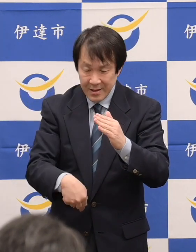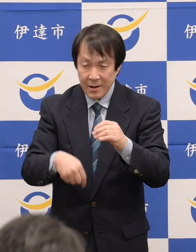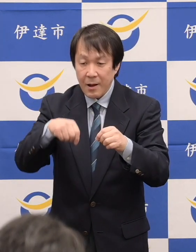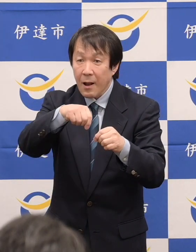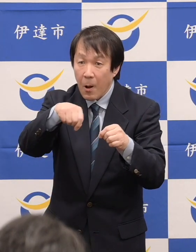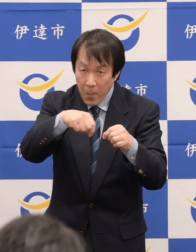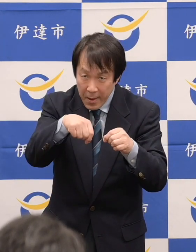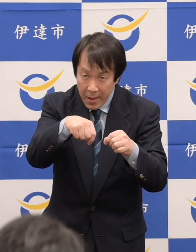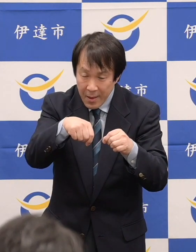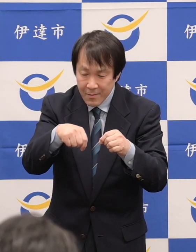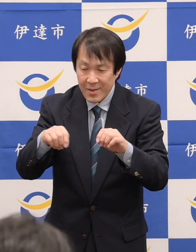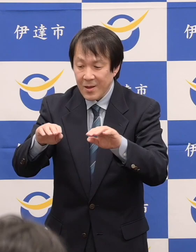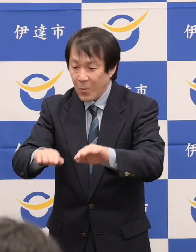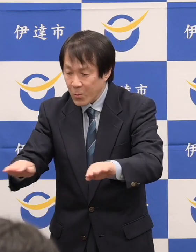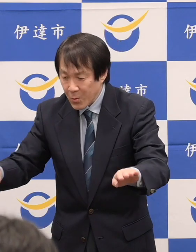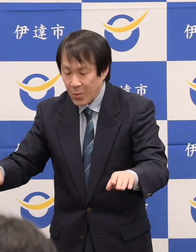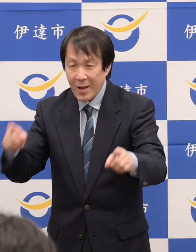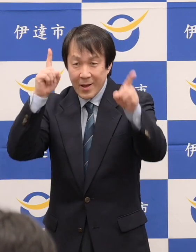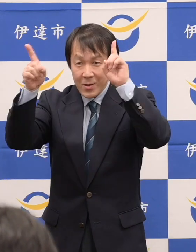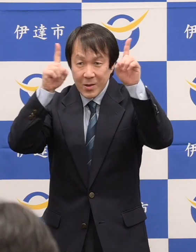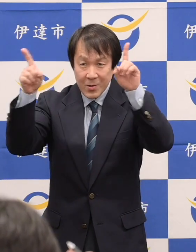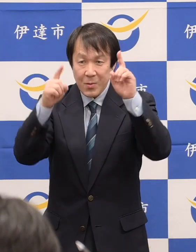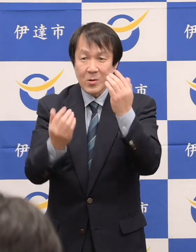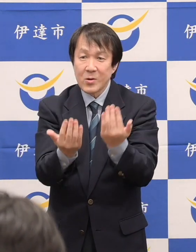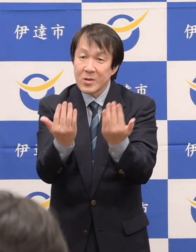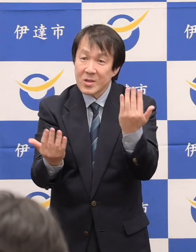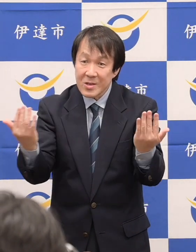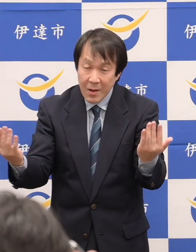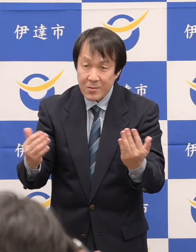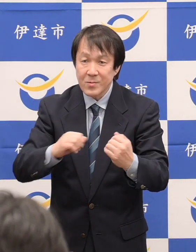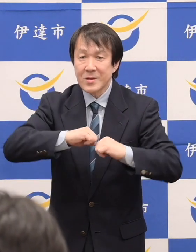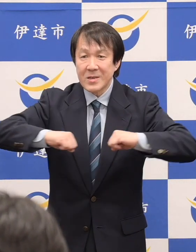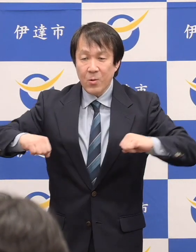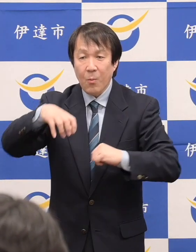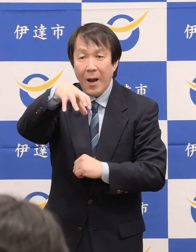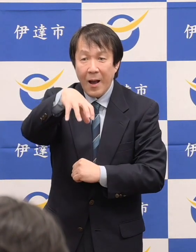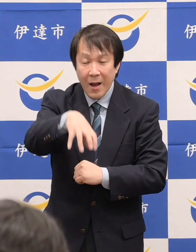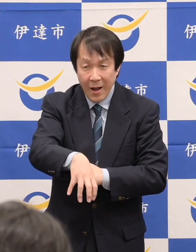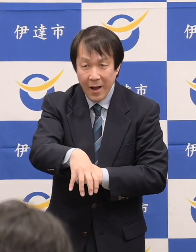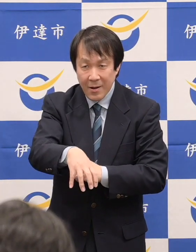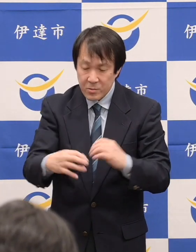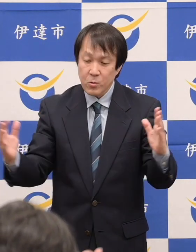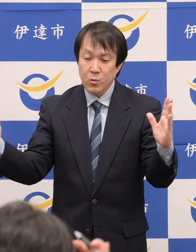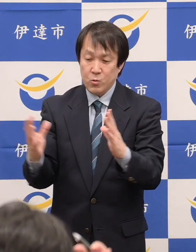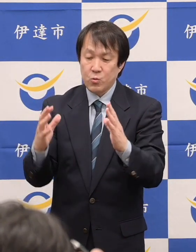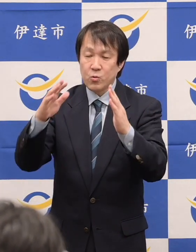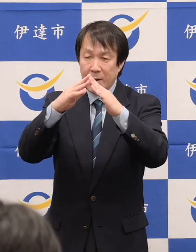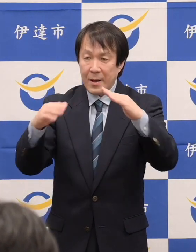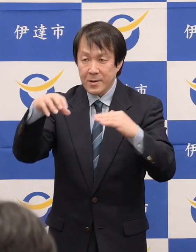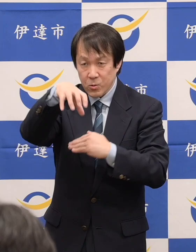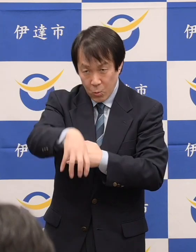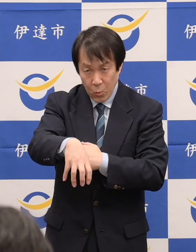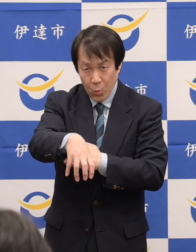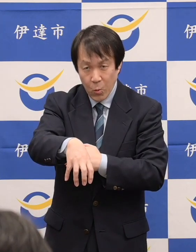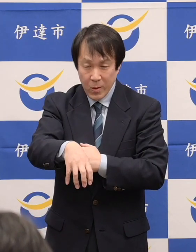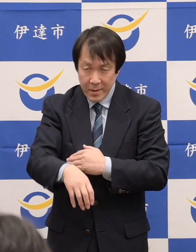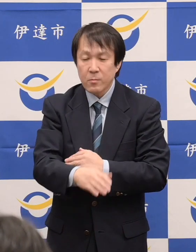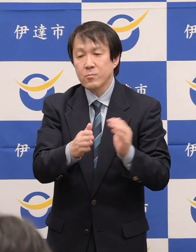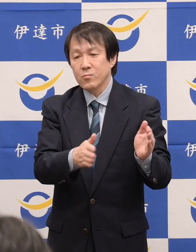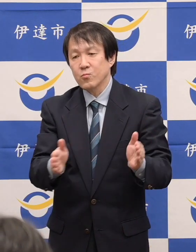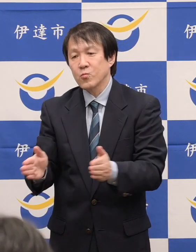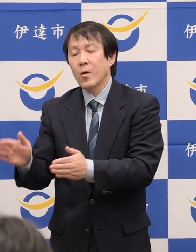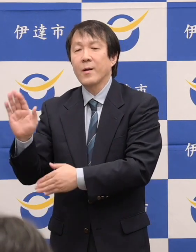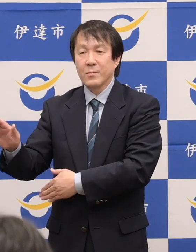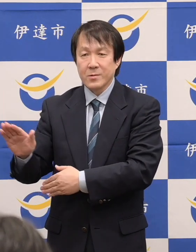どもが遊べる芝生広場、そして集会施設としての機能なども備えているところであります。令和